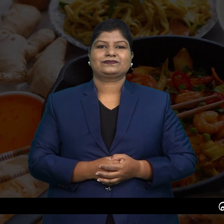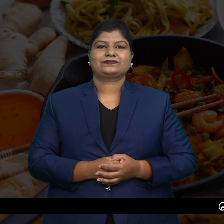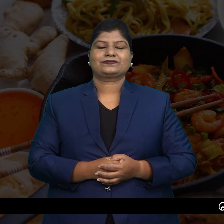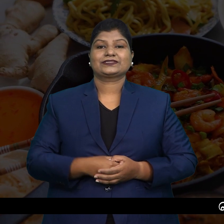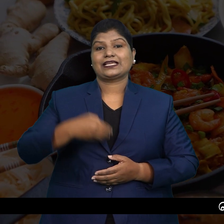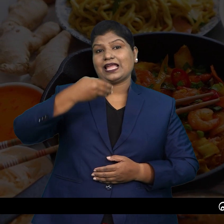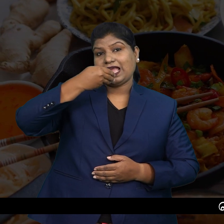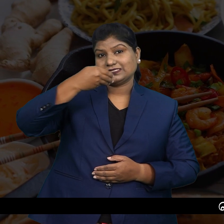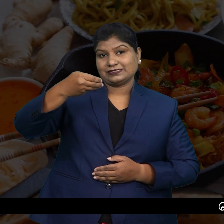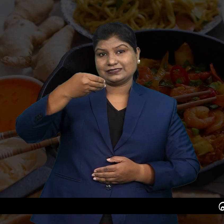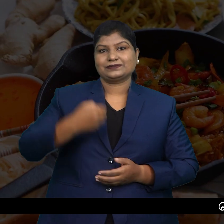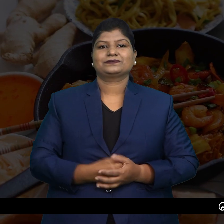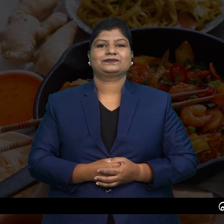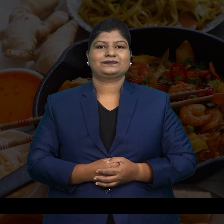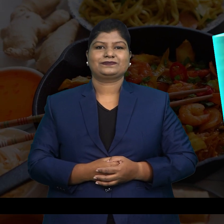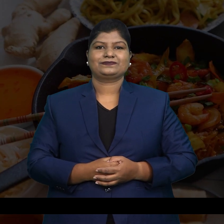பொதியப்பம்,